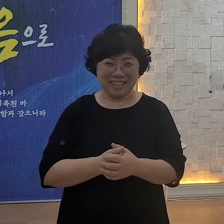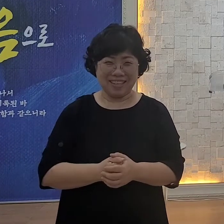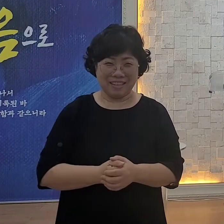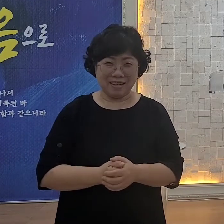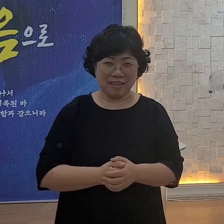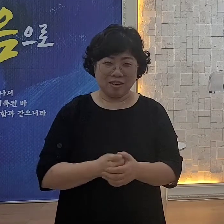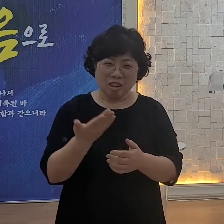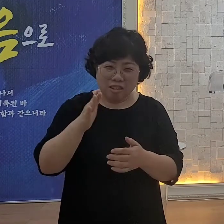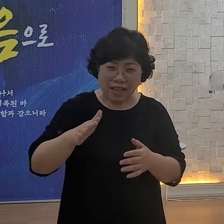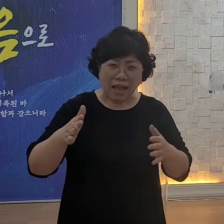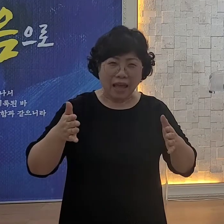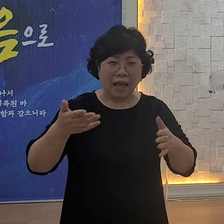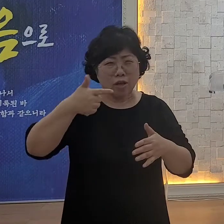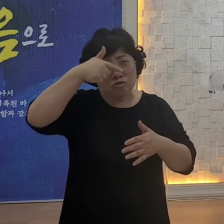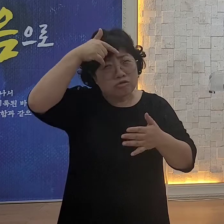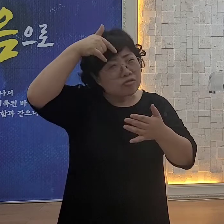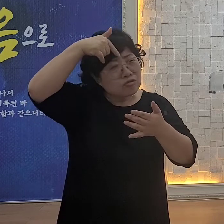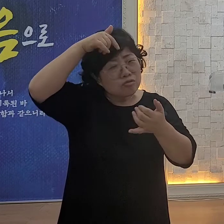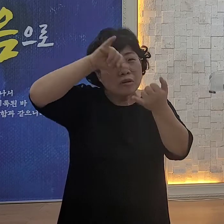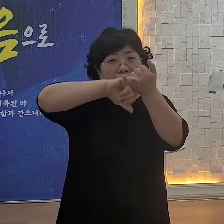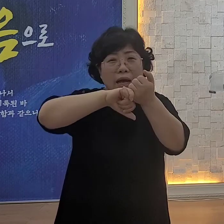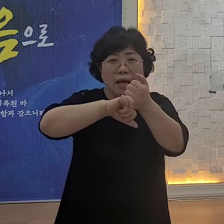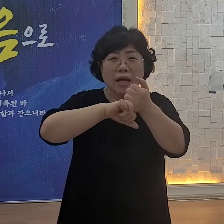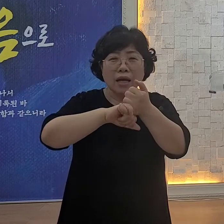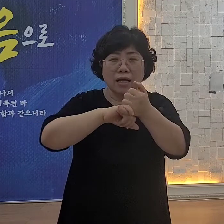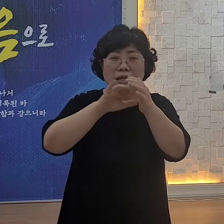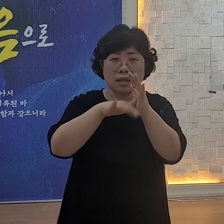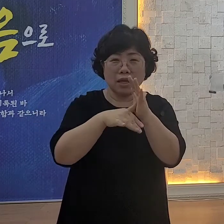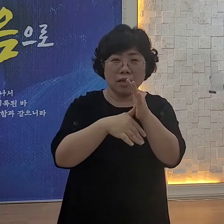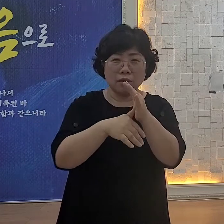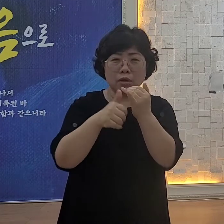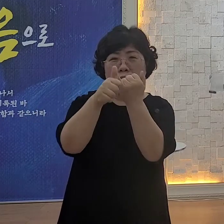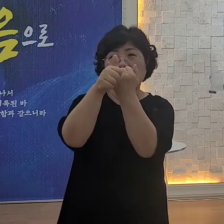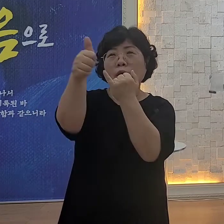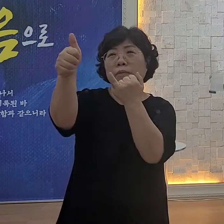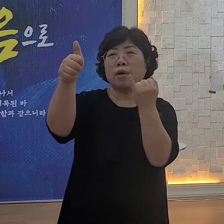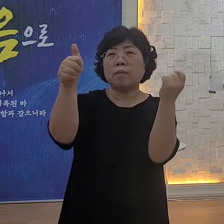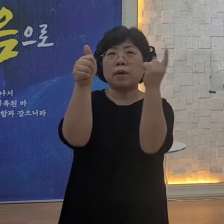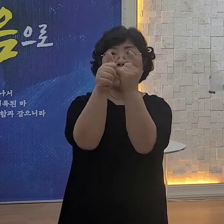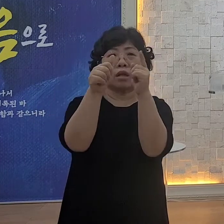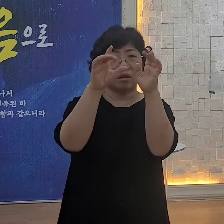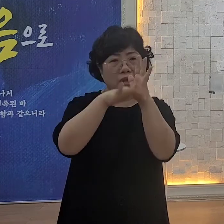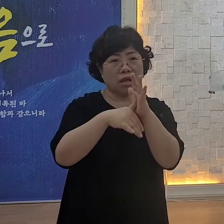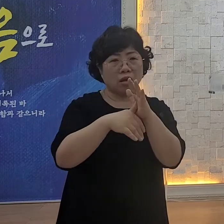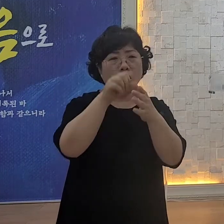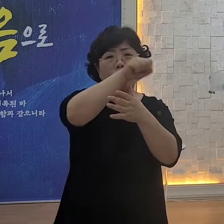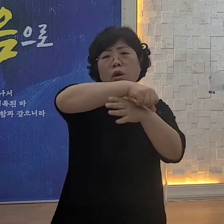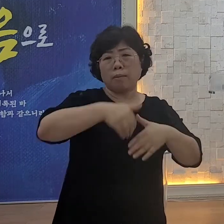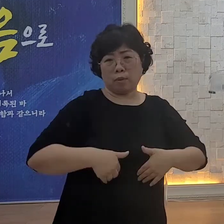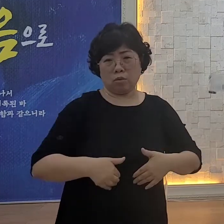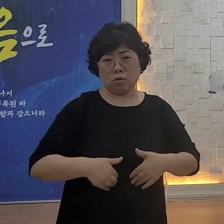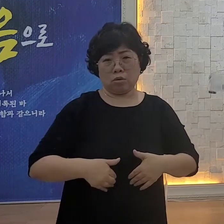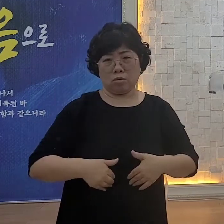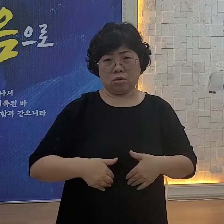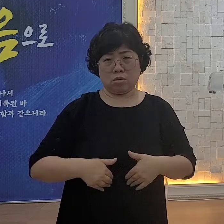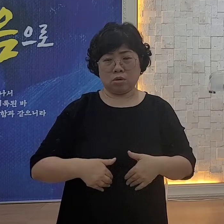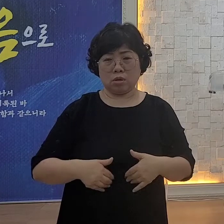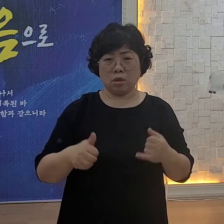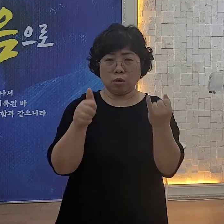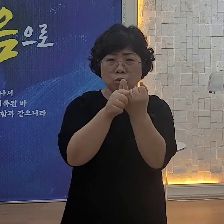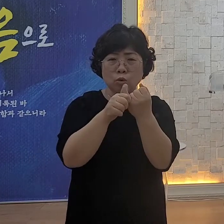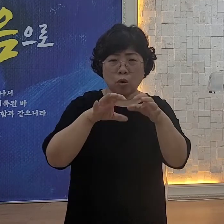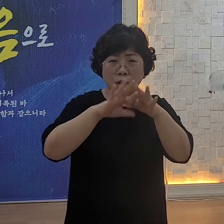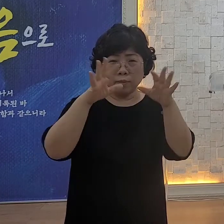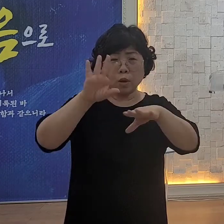자, 이 에스더가 그 법을 알면서 왜 그러면 무리하게 지금 법을 어기면서 왕 앞에 왕이 부르지도 않았는데